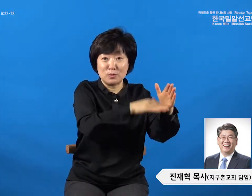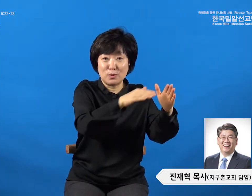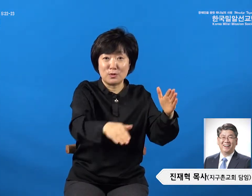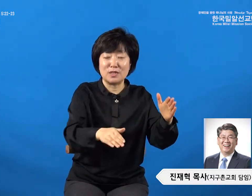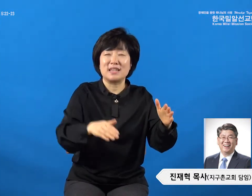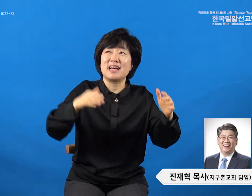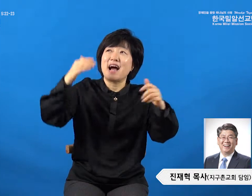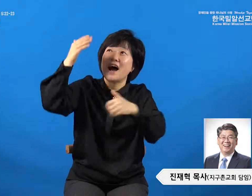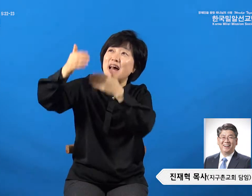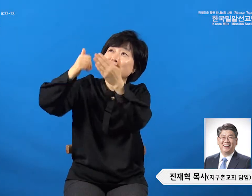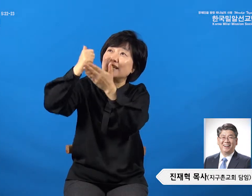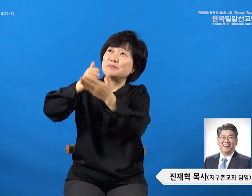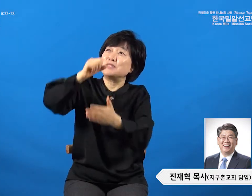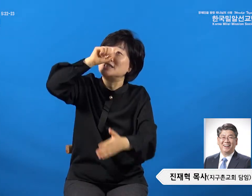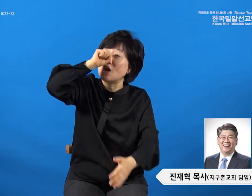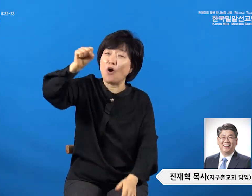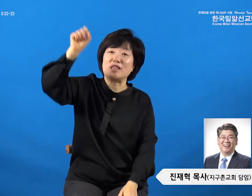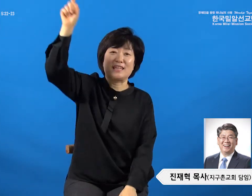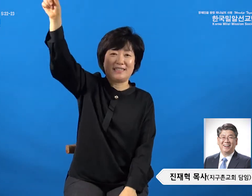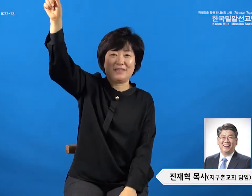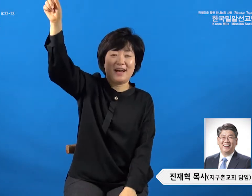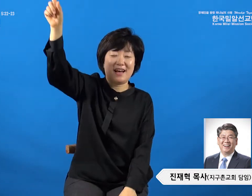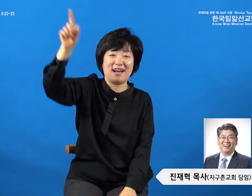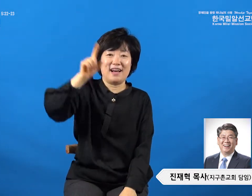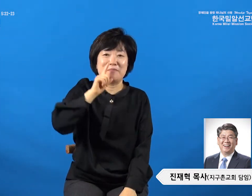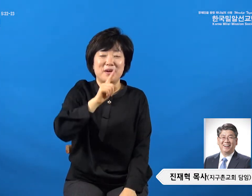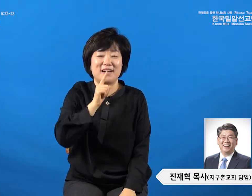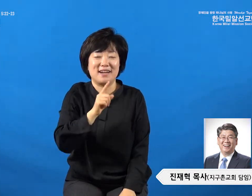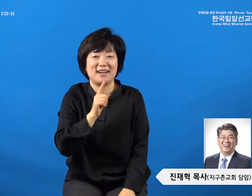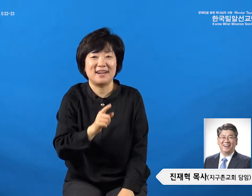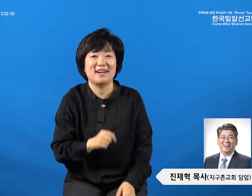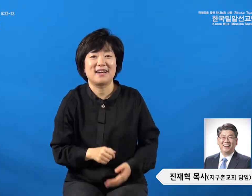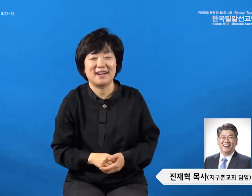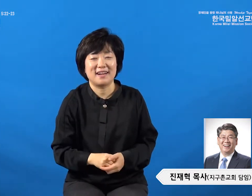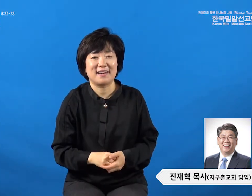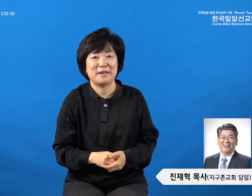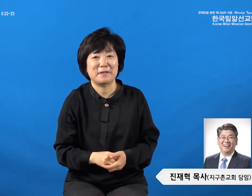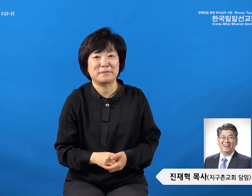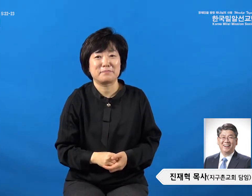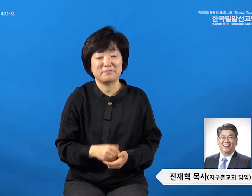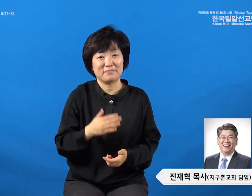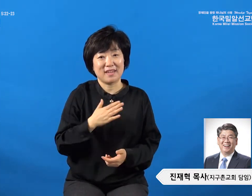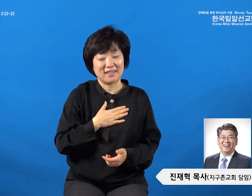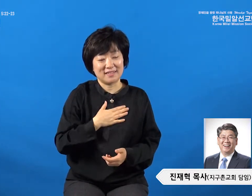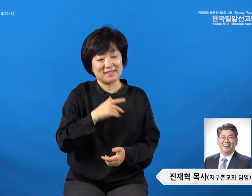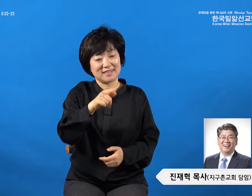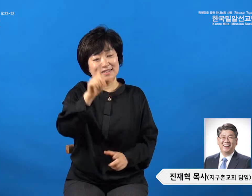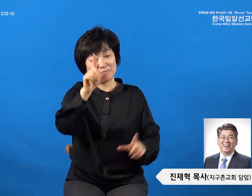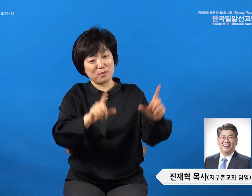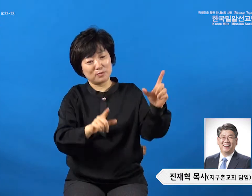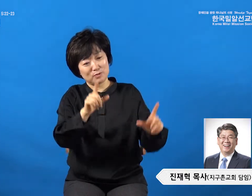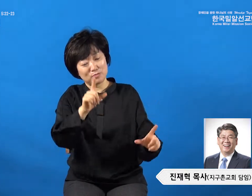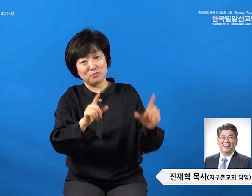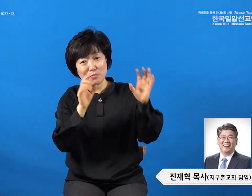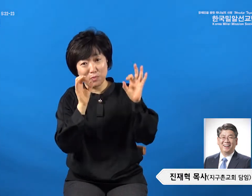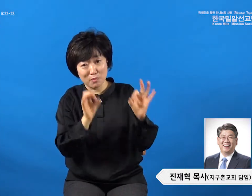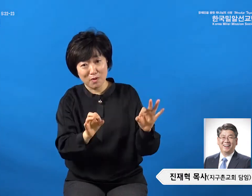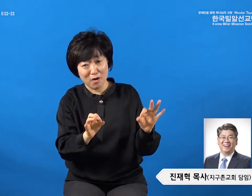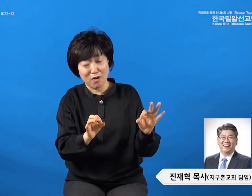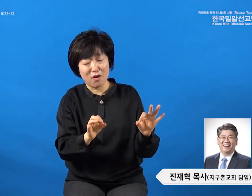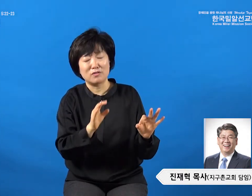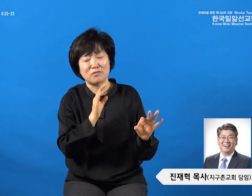God is good, 하나님은 선하시다고 고백하는 것을 봅니다. 저는 그 장면